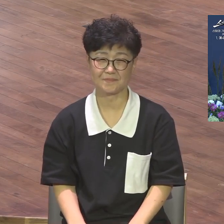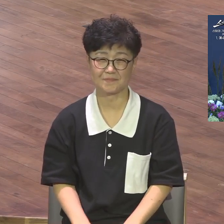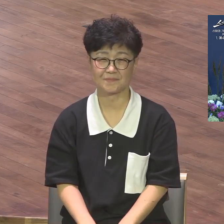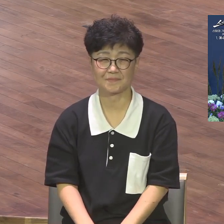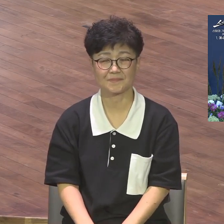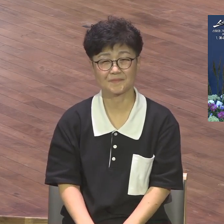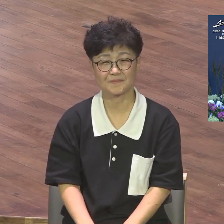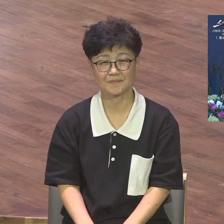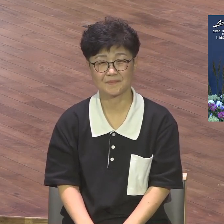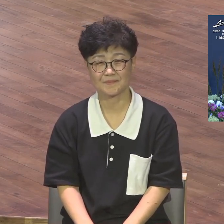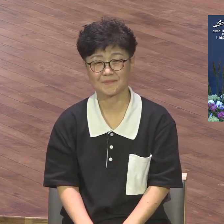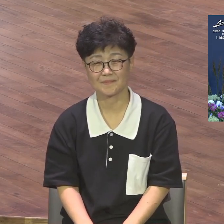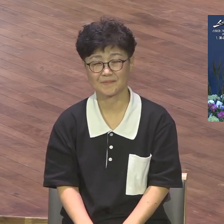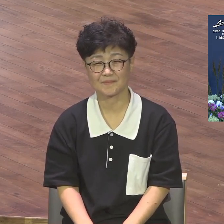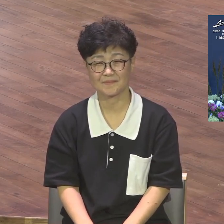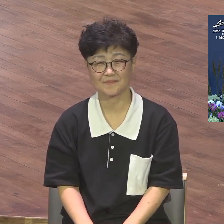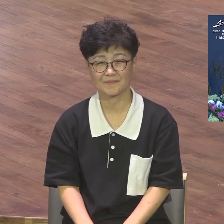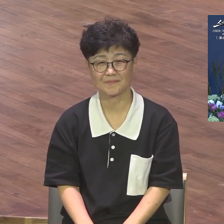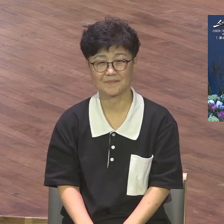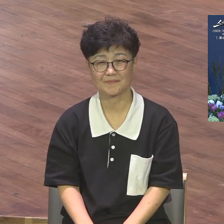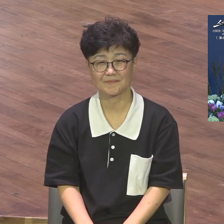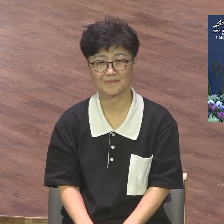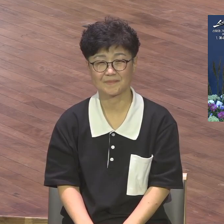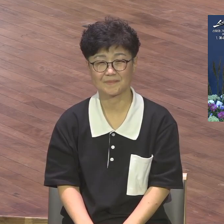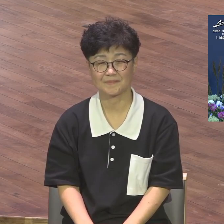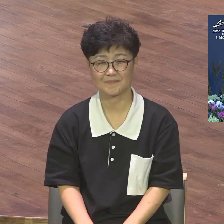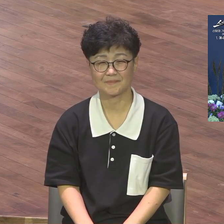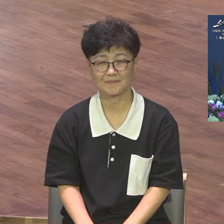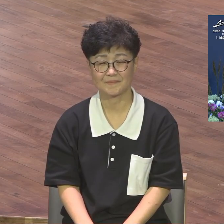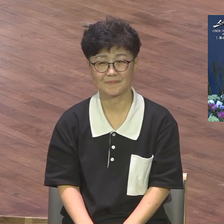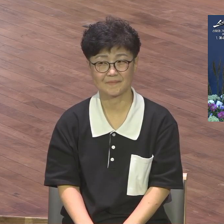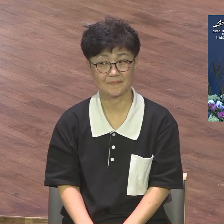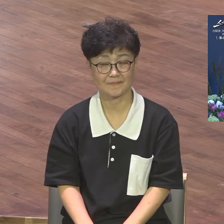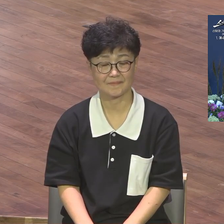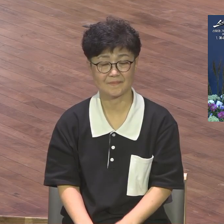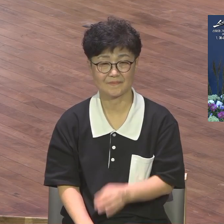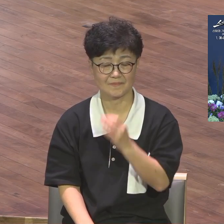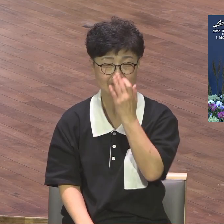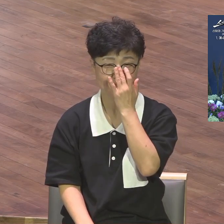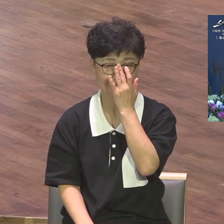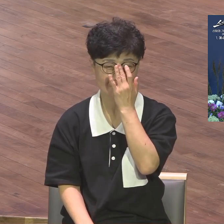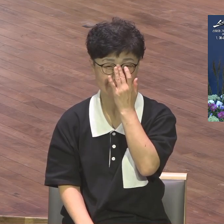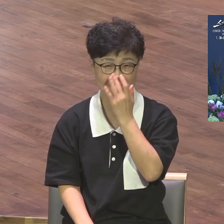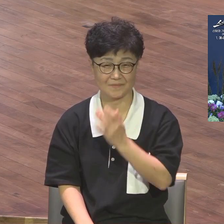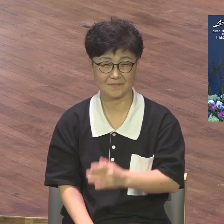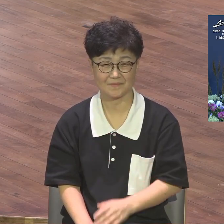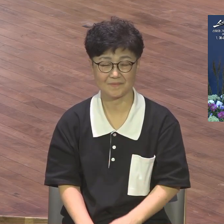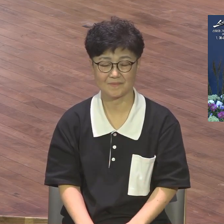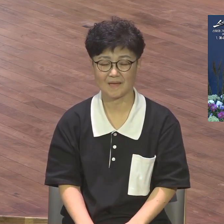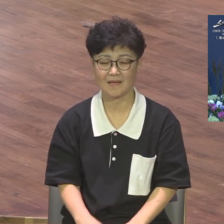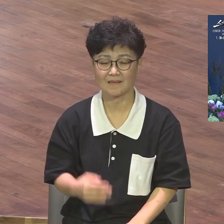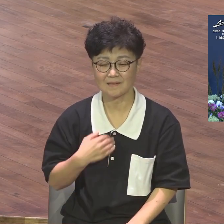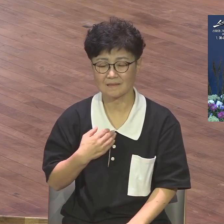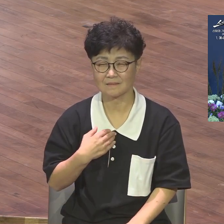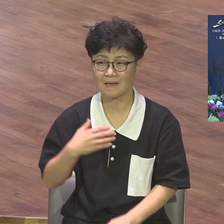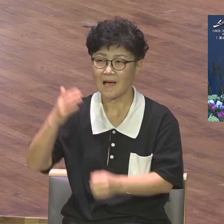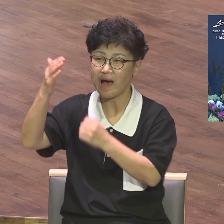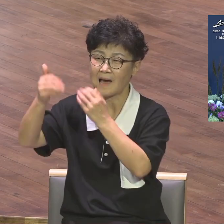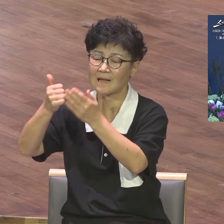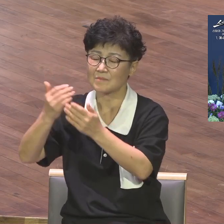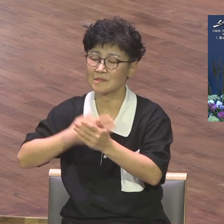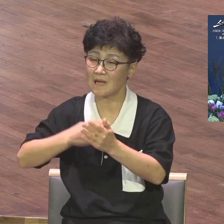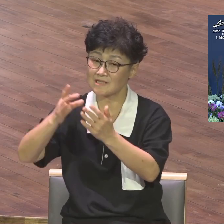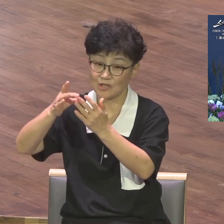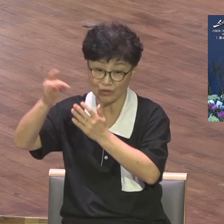그때는 사실은 하나님이 저를 보지 않는 것 같았어요. 그 하나님의 눈에 제가 발견됐다는 사실 자체를 알지